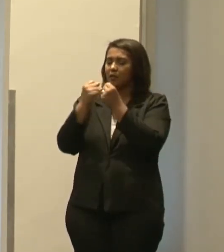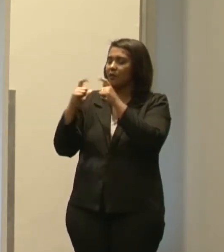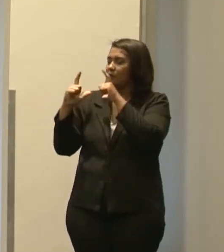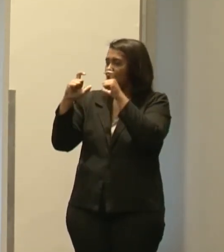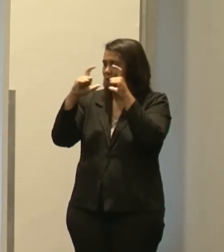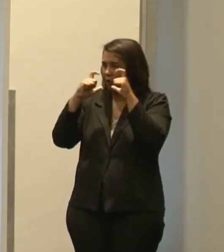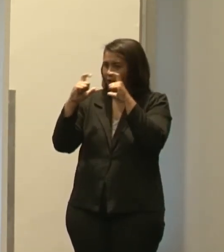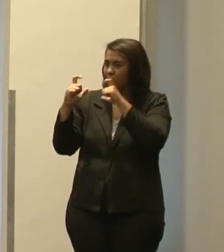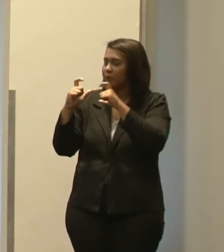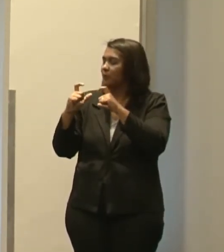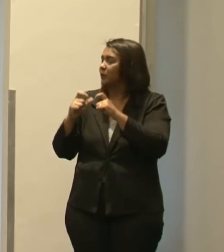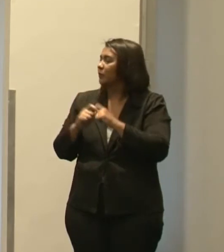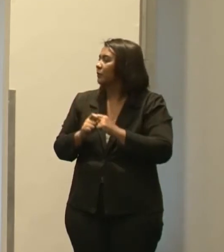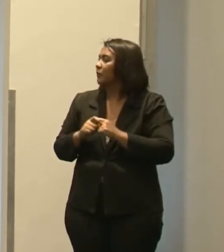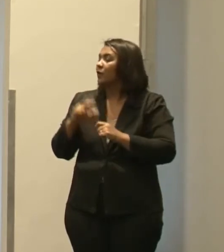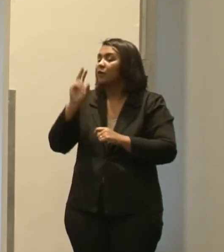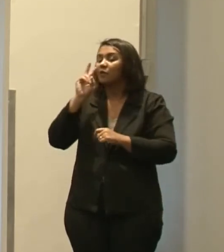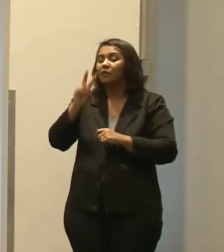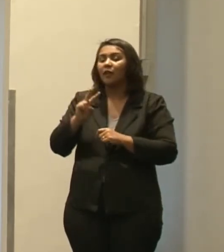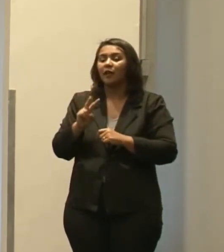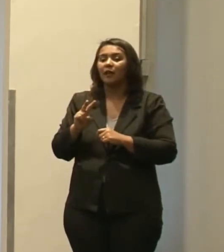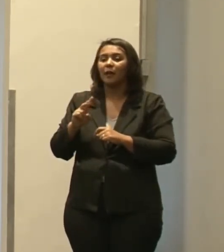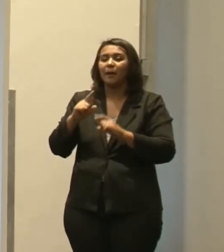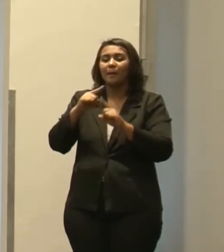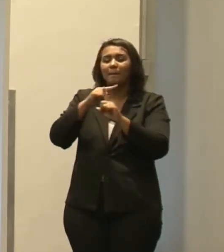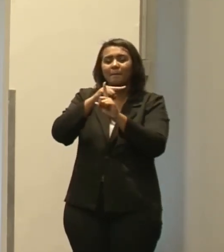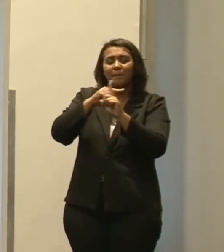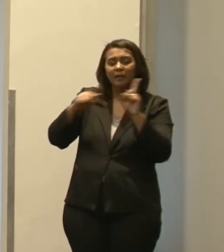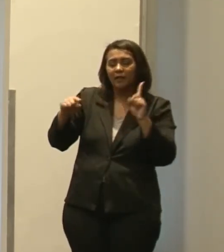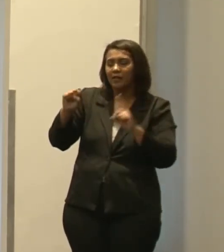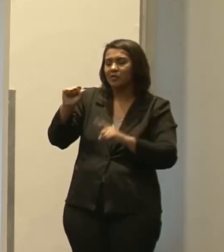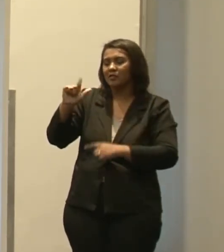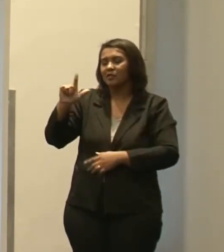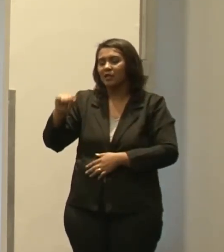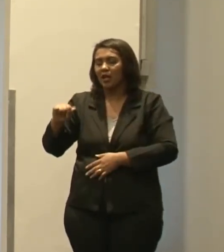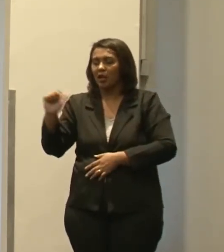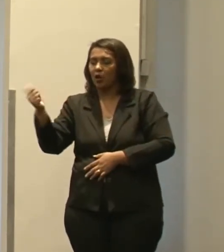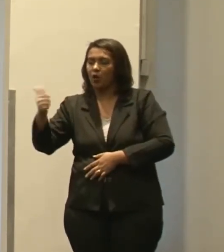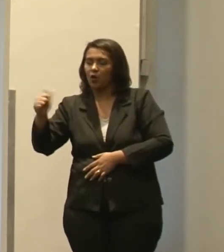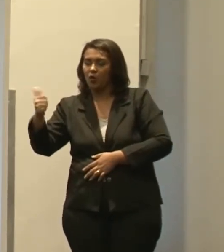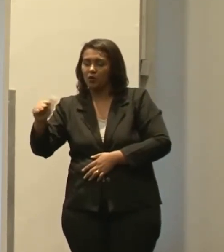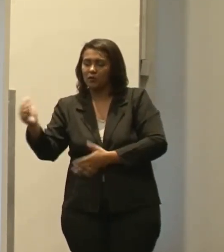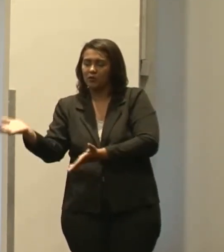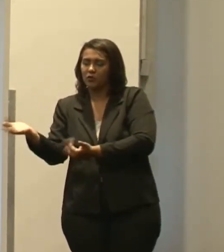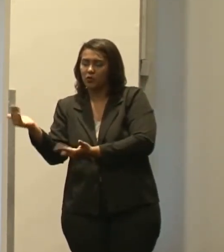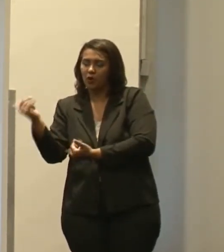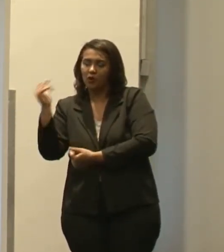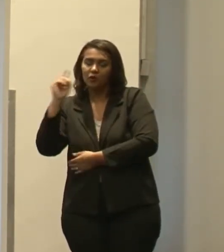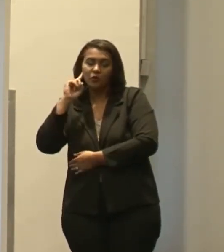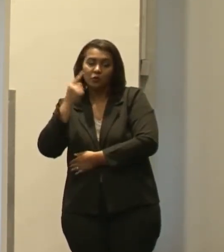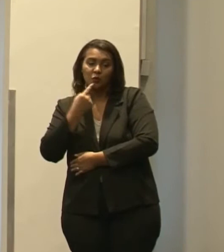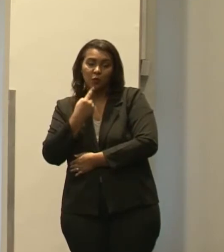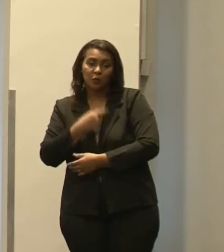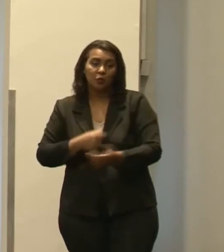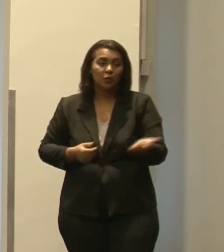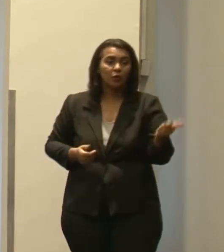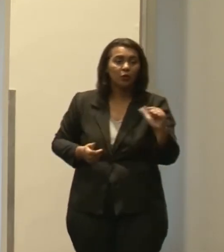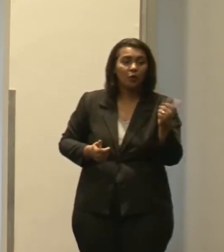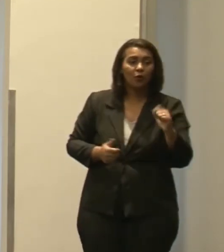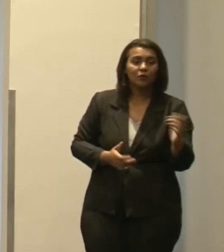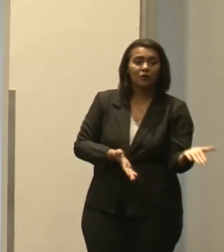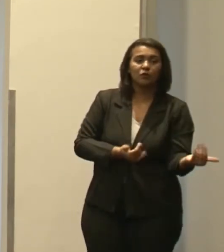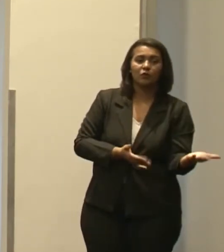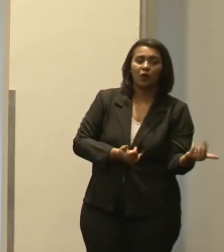fotografia. Então, veja lá, foram metade da sala, eram 11 jovens surdos e 11 jovens